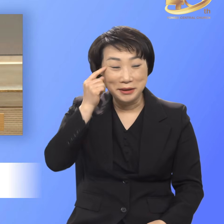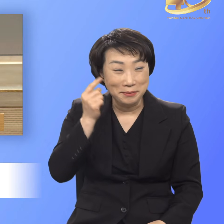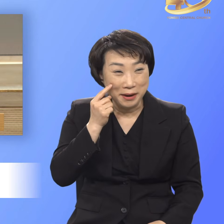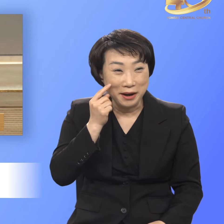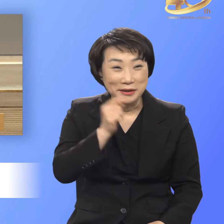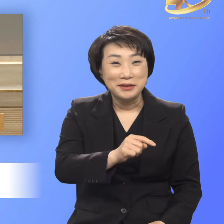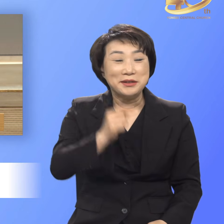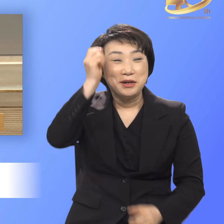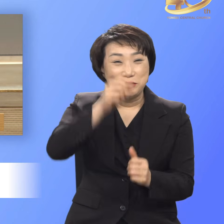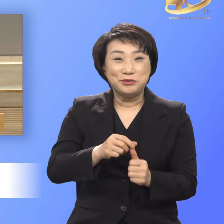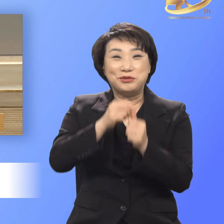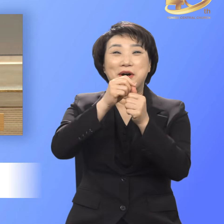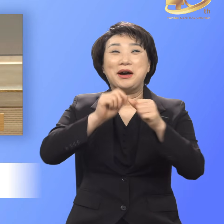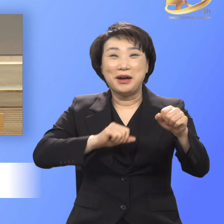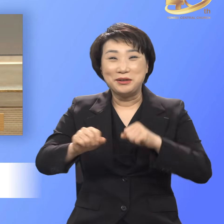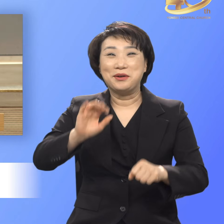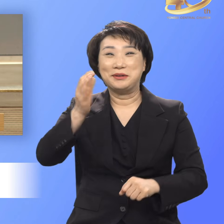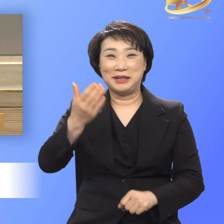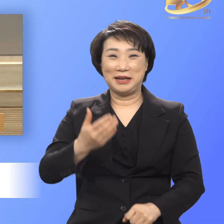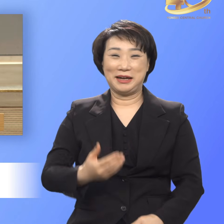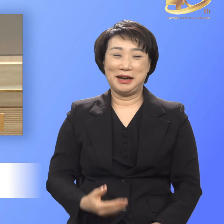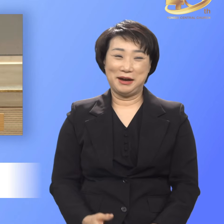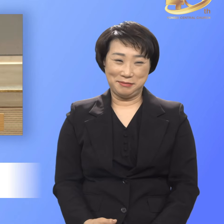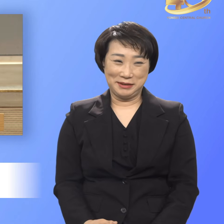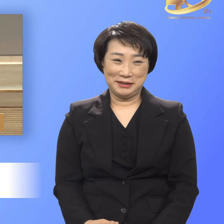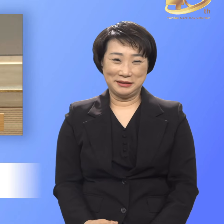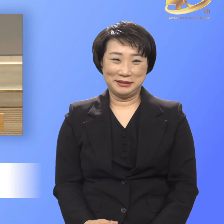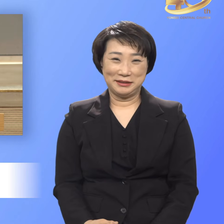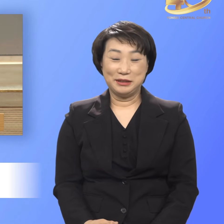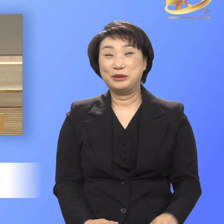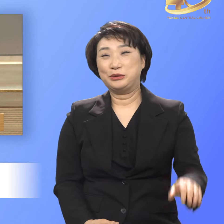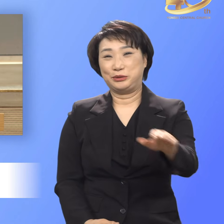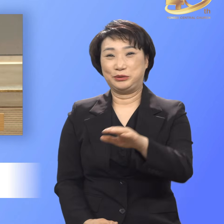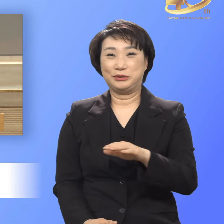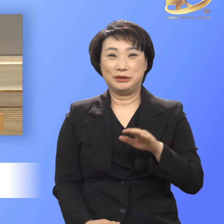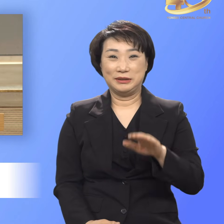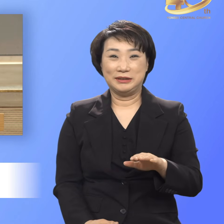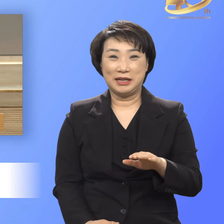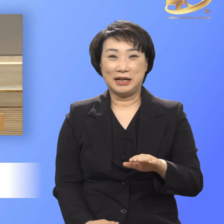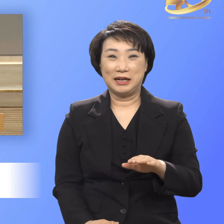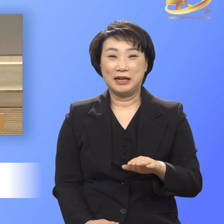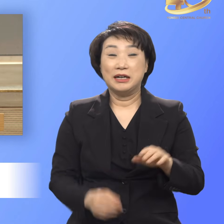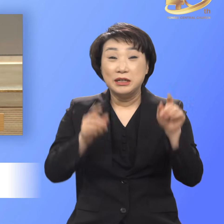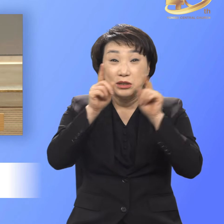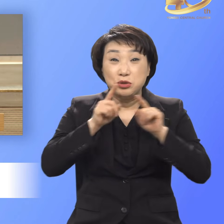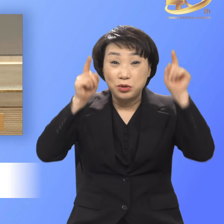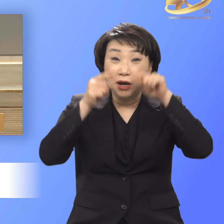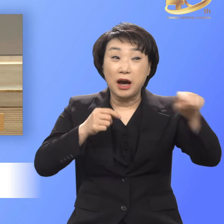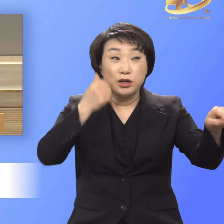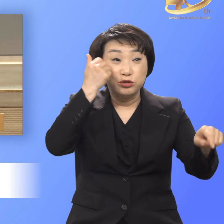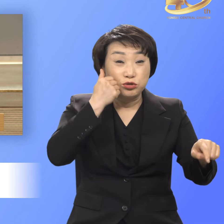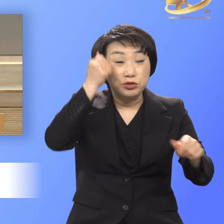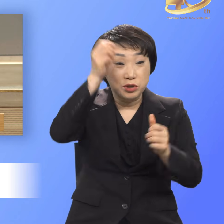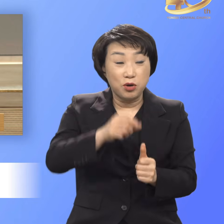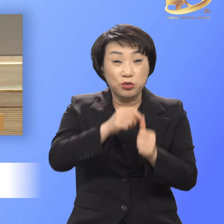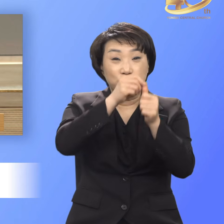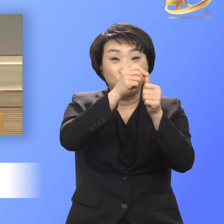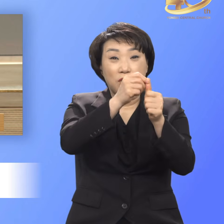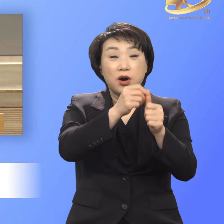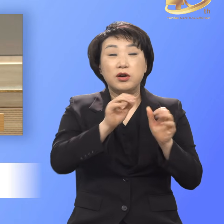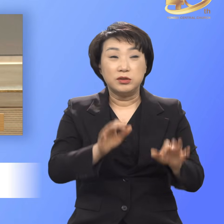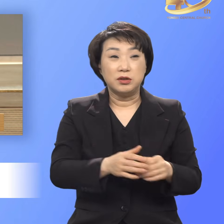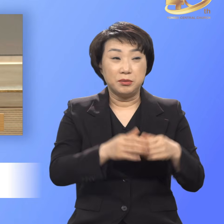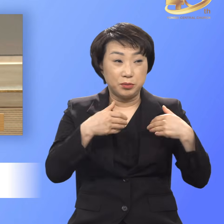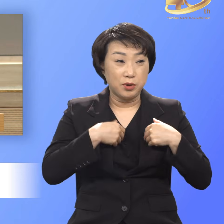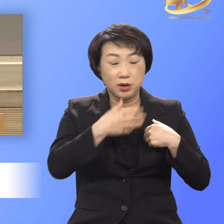그것이 온구령하는 실천이 되지 않냐 이 말이에요. 우리는 지옥 가는 영혼을 그냥 두고 볼